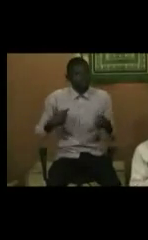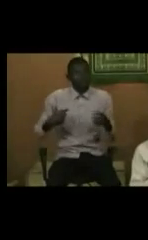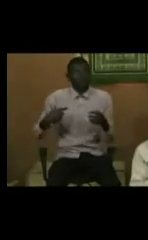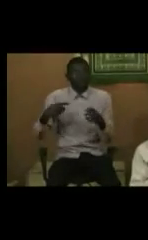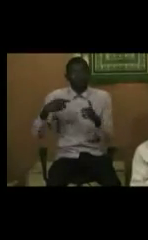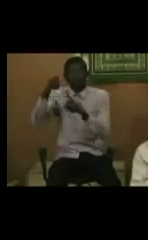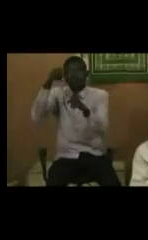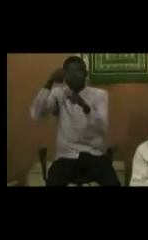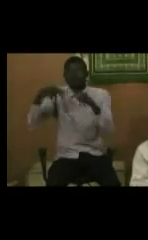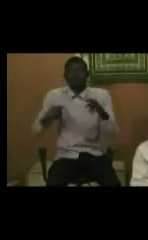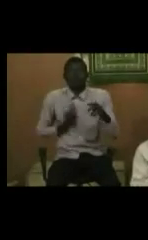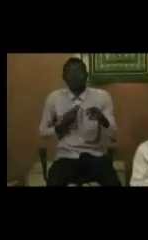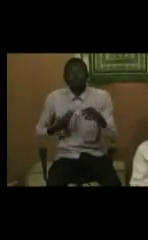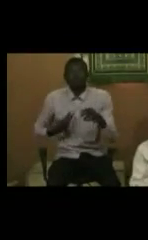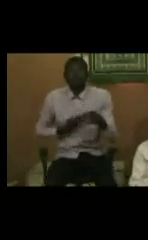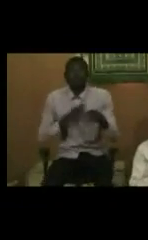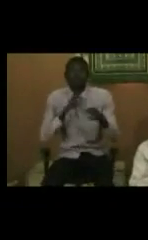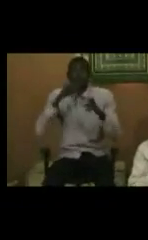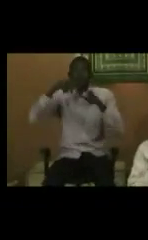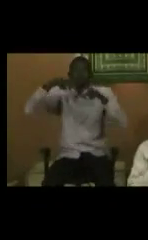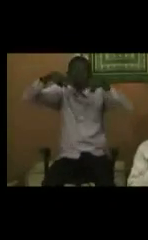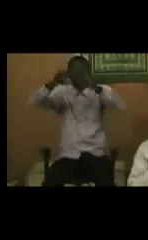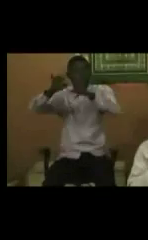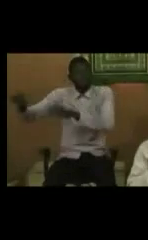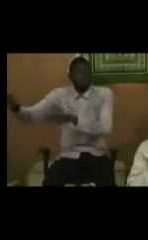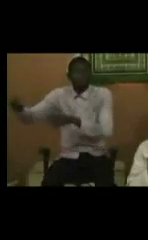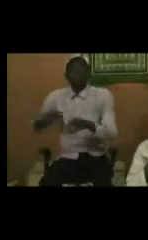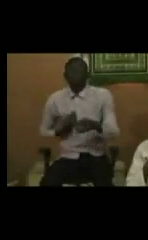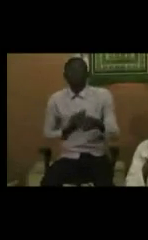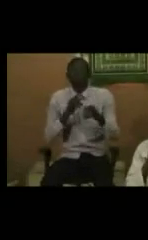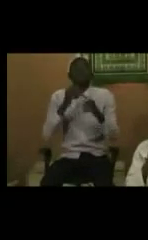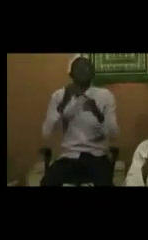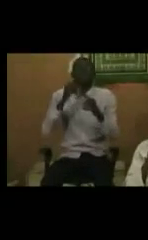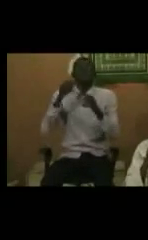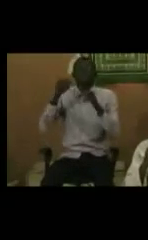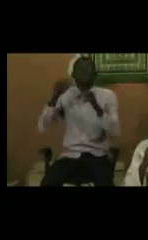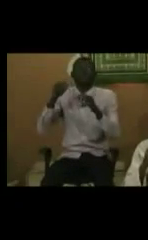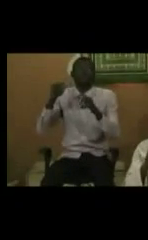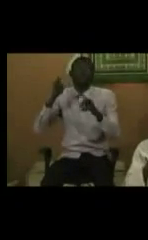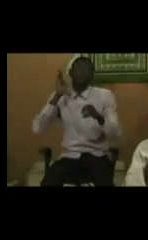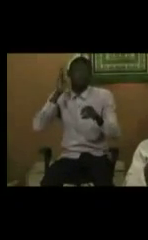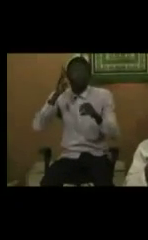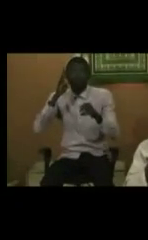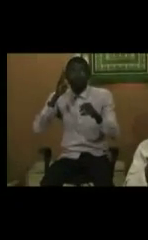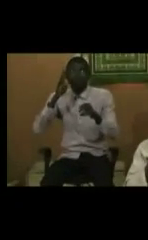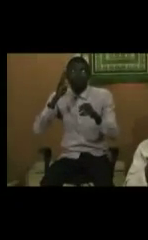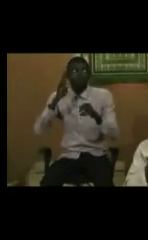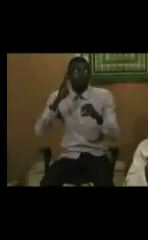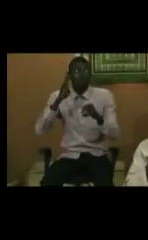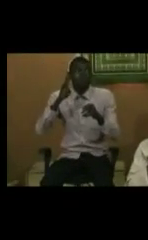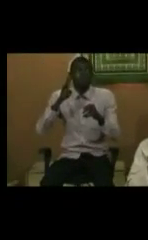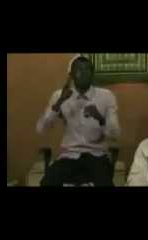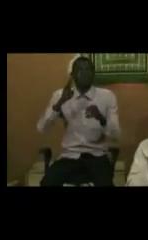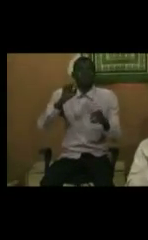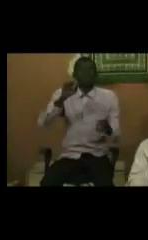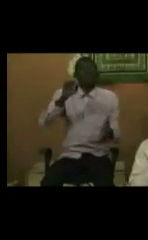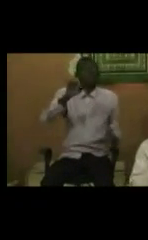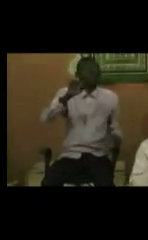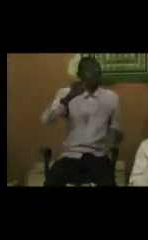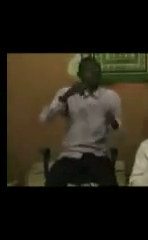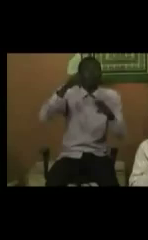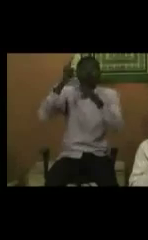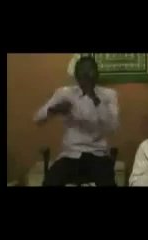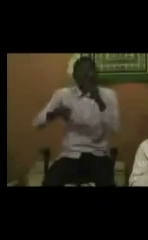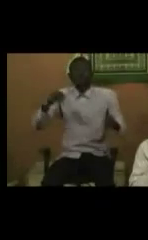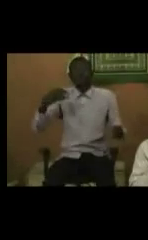inu bolon ti sonu pe te ba se rin ajo e lese lati deroku ti e ba paya